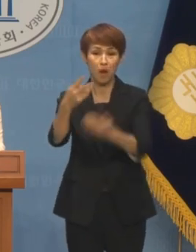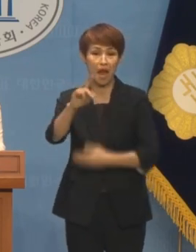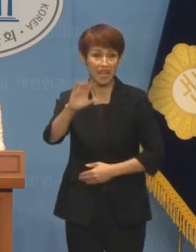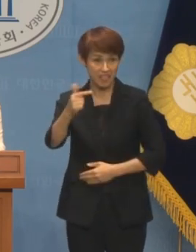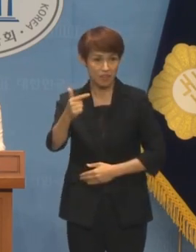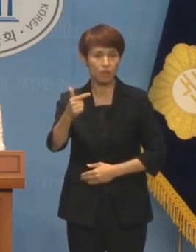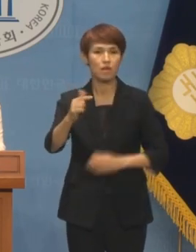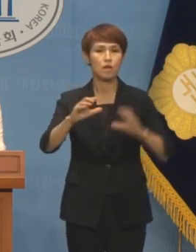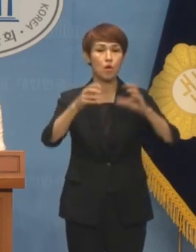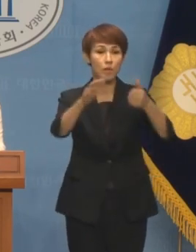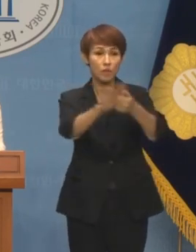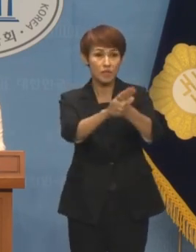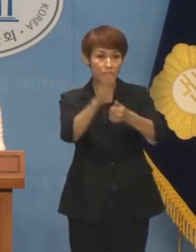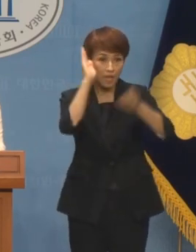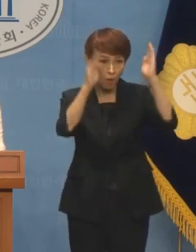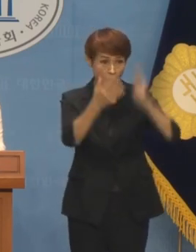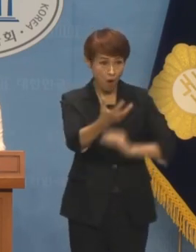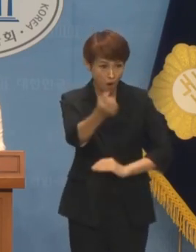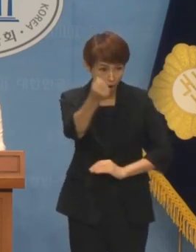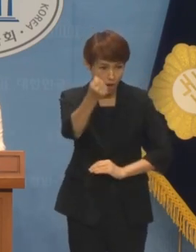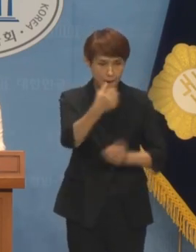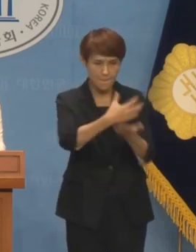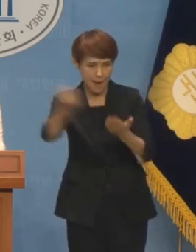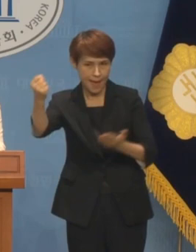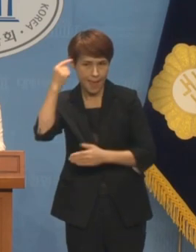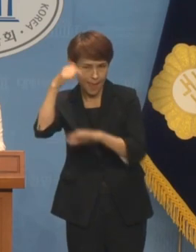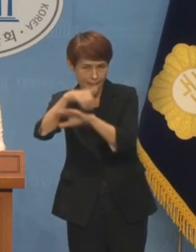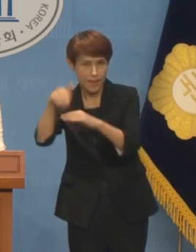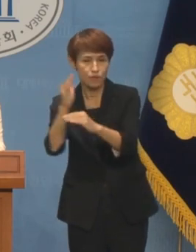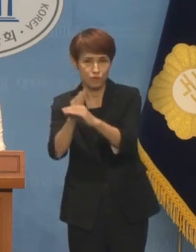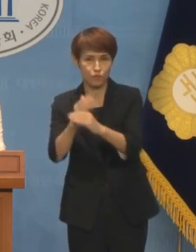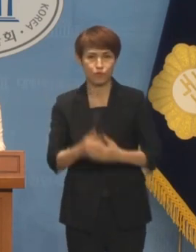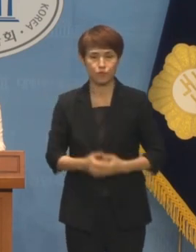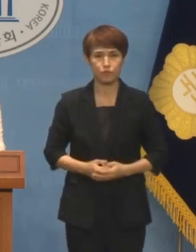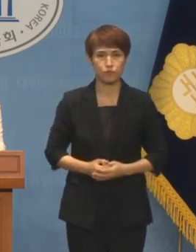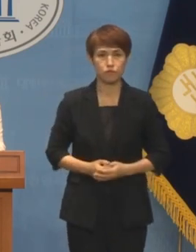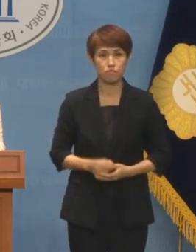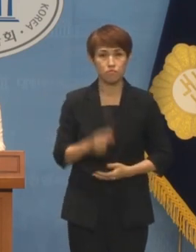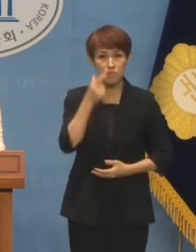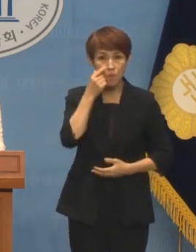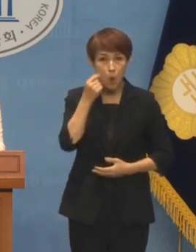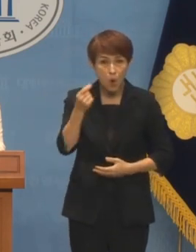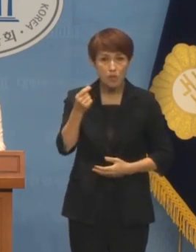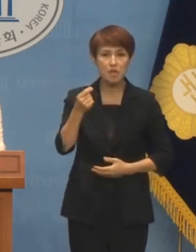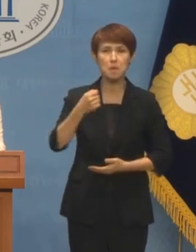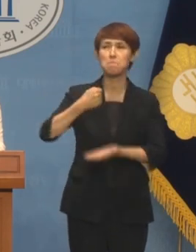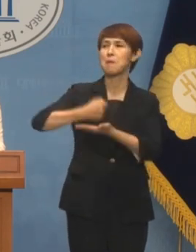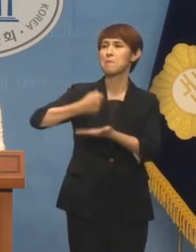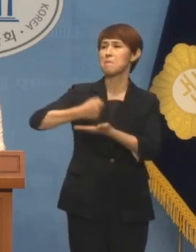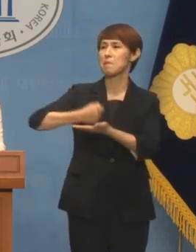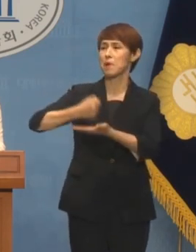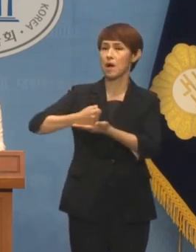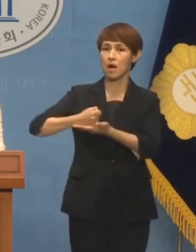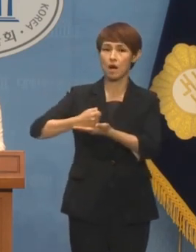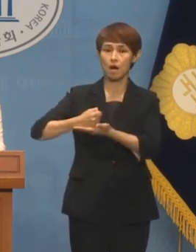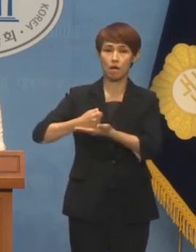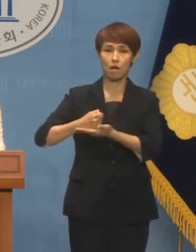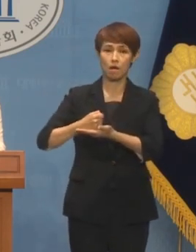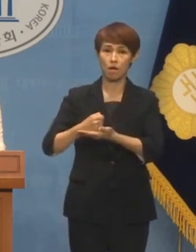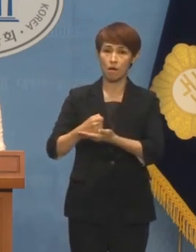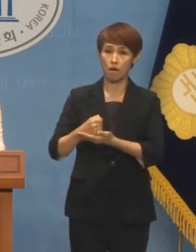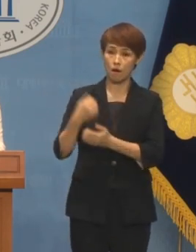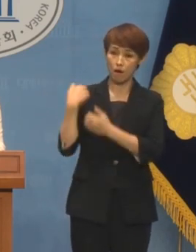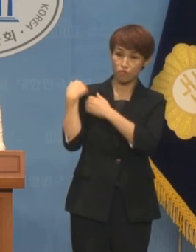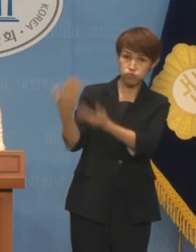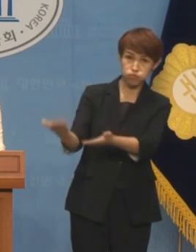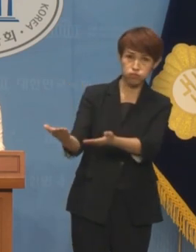있습니다. 일본이 궤변으로 눈가리기 아웅하는 걸 두고만 본다면 어렵게 키워놓은